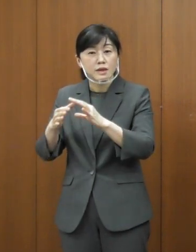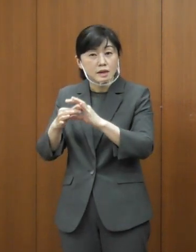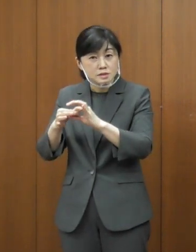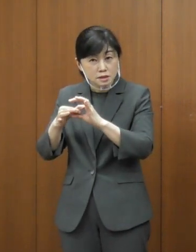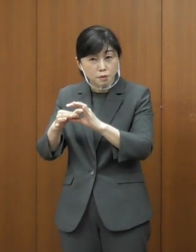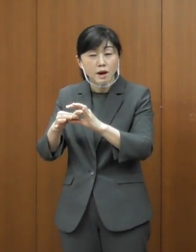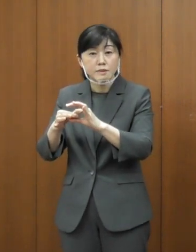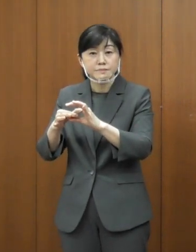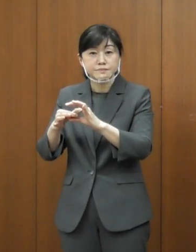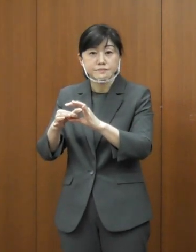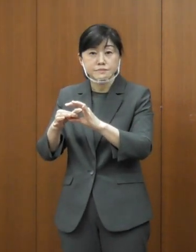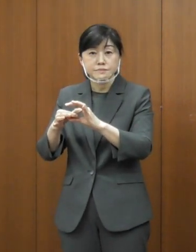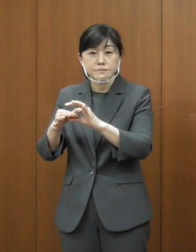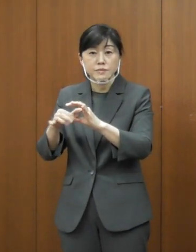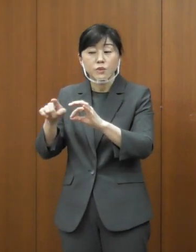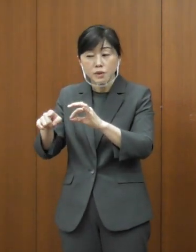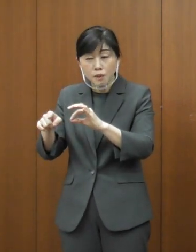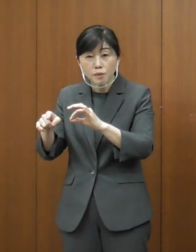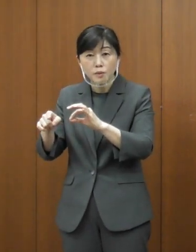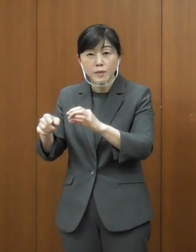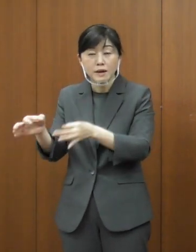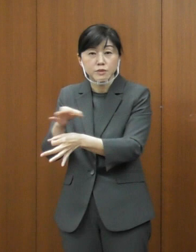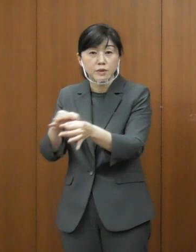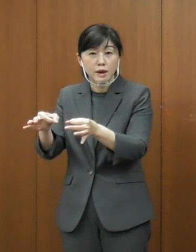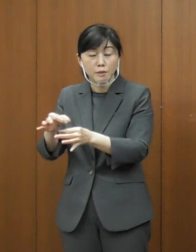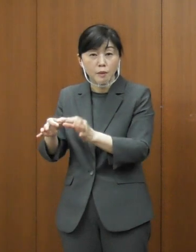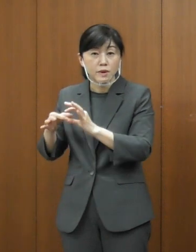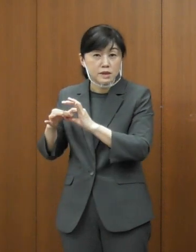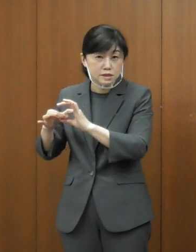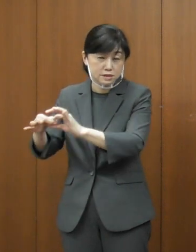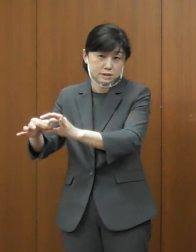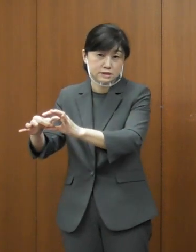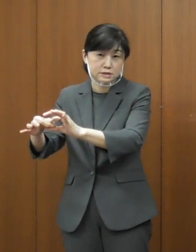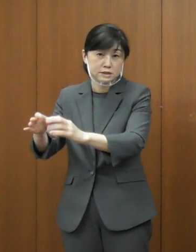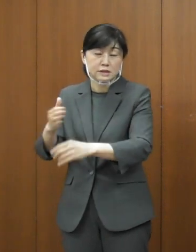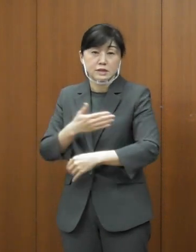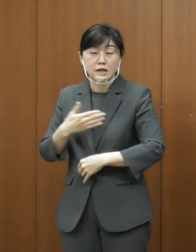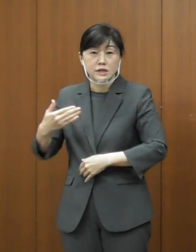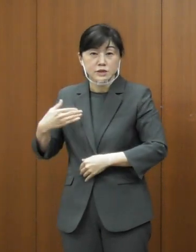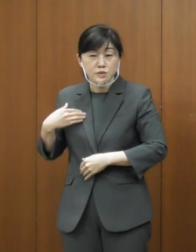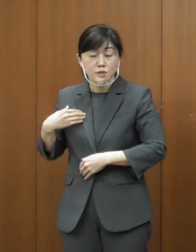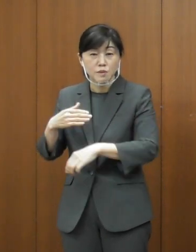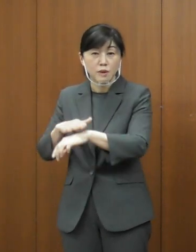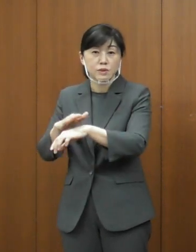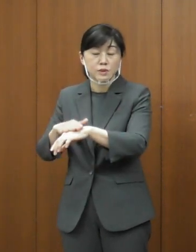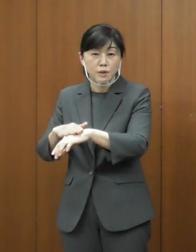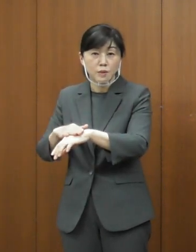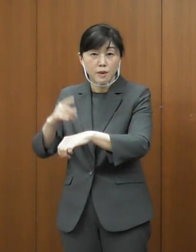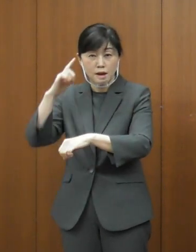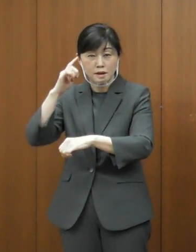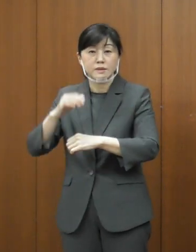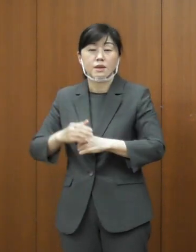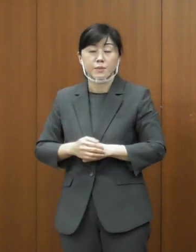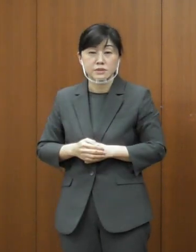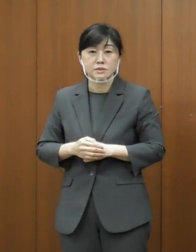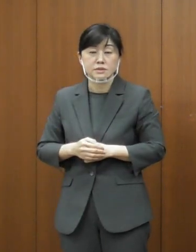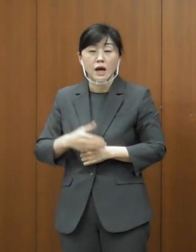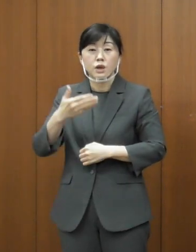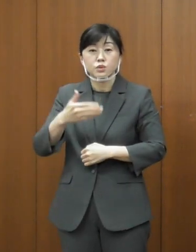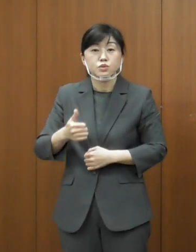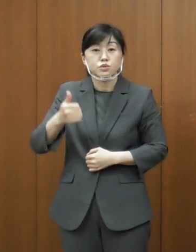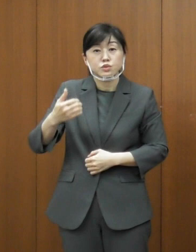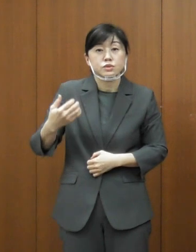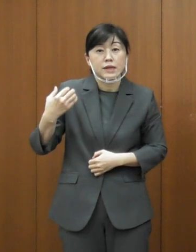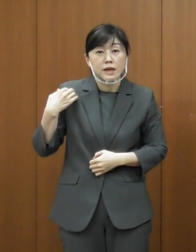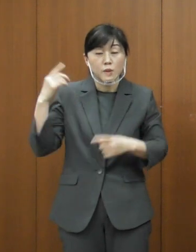、これを維持できる体制をとっています。また区主催のイベントの